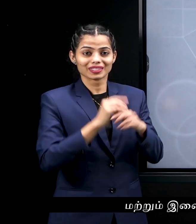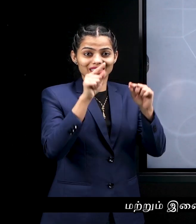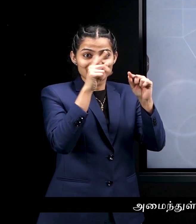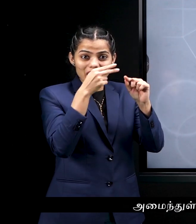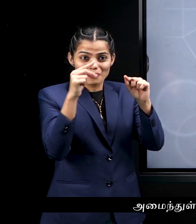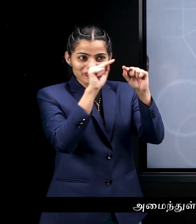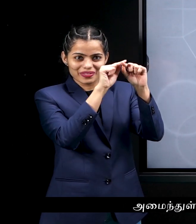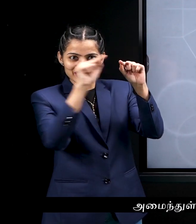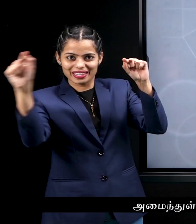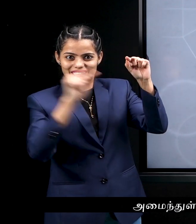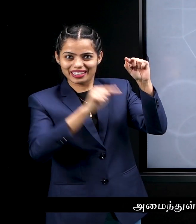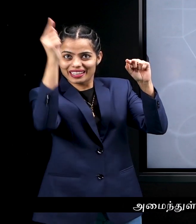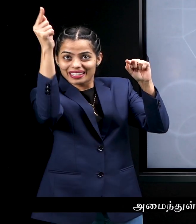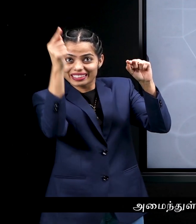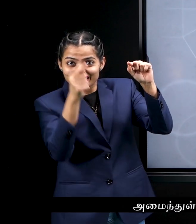தொடர்புடைய கோணங்கள். இந்த கோணங்கள்